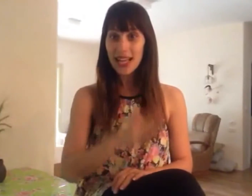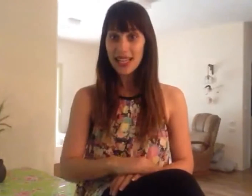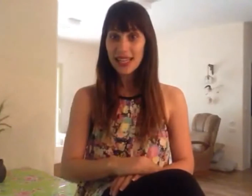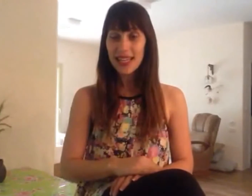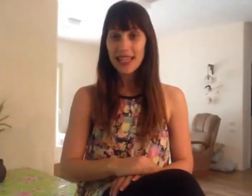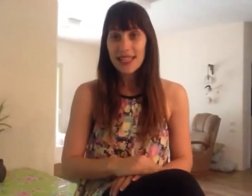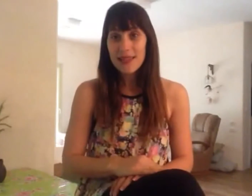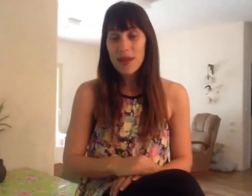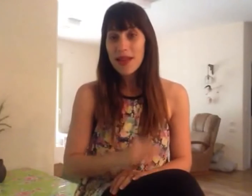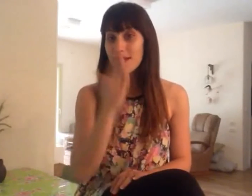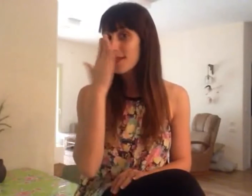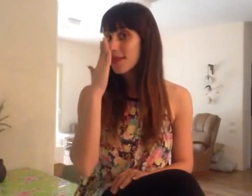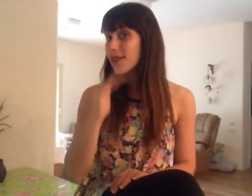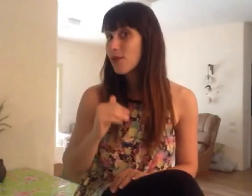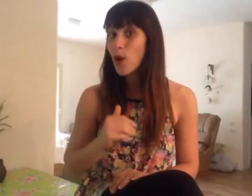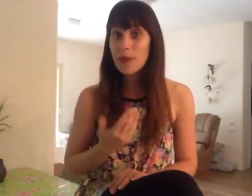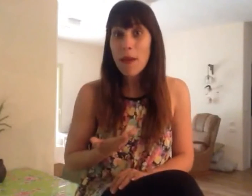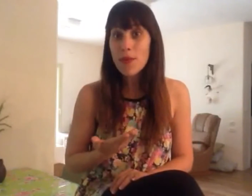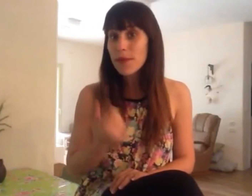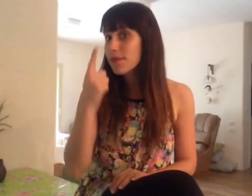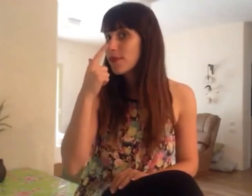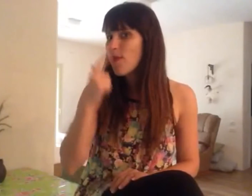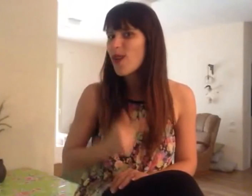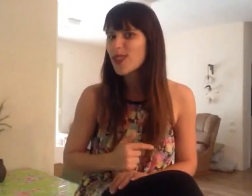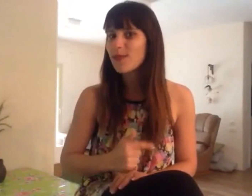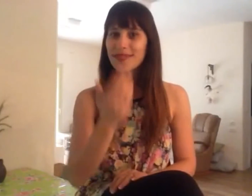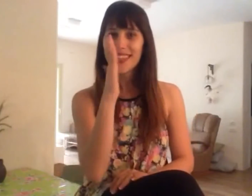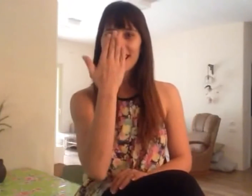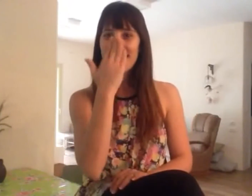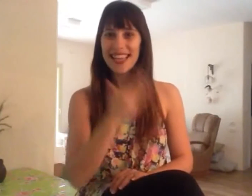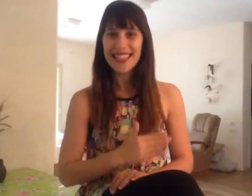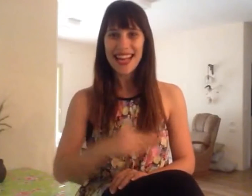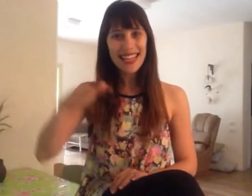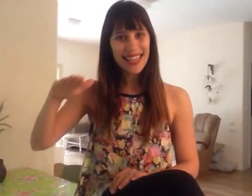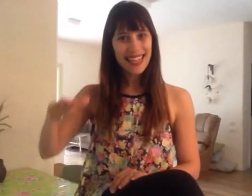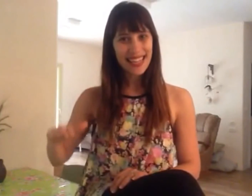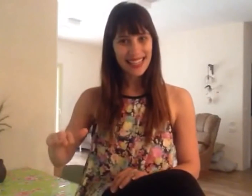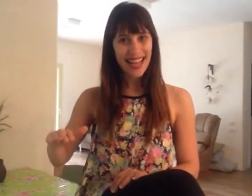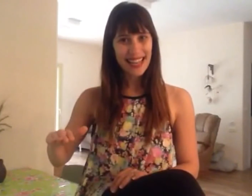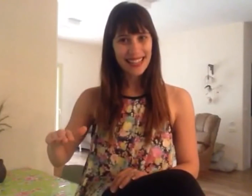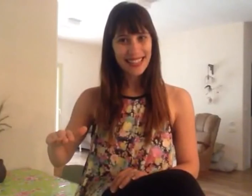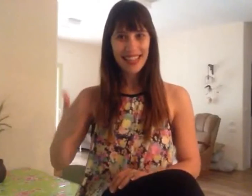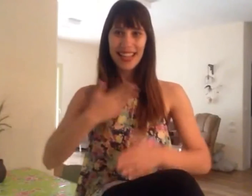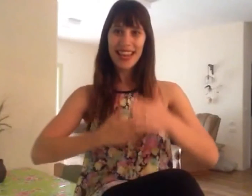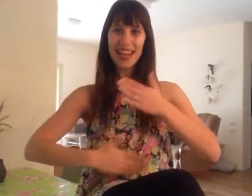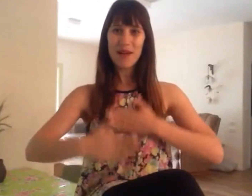ליצן נסמן כמו מילה פורים, כמו אף אדום. ליצן קטן